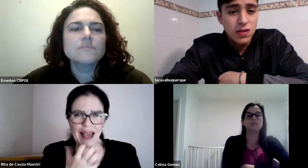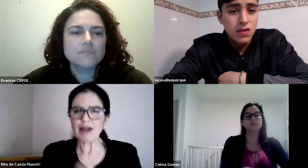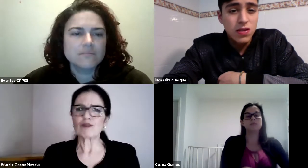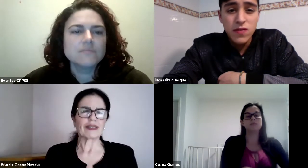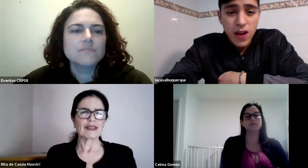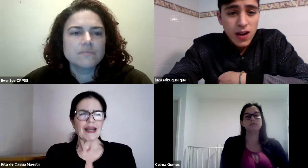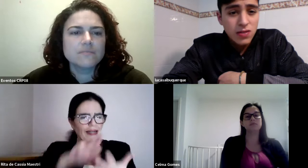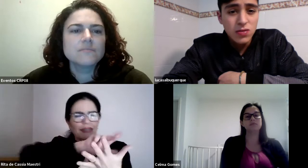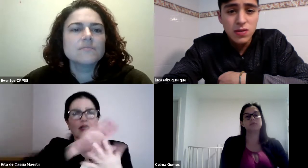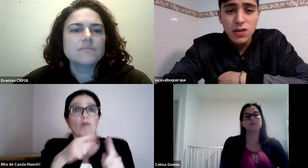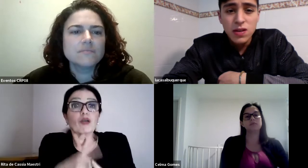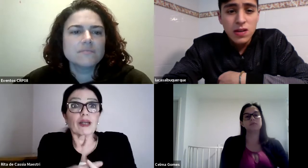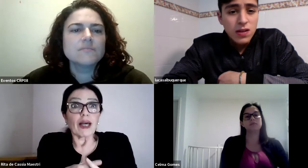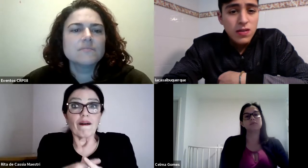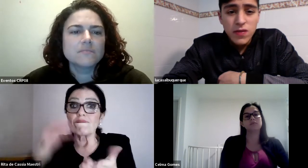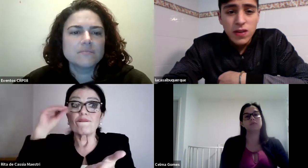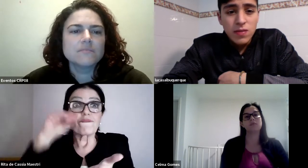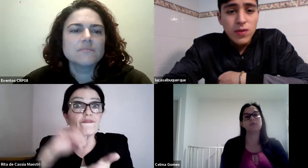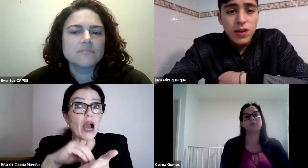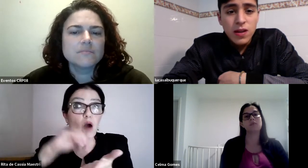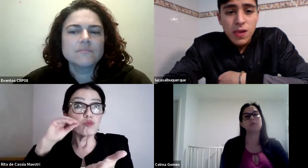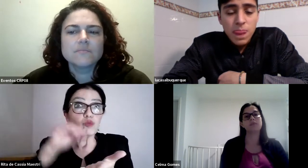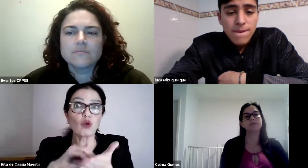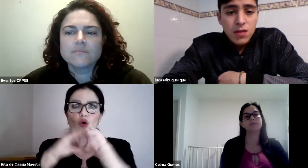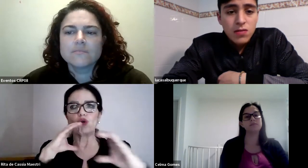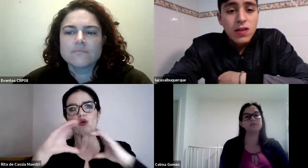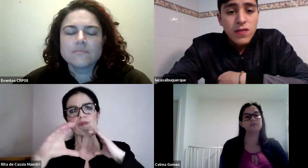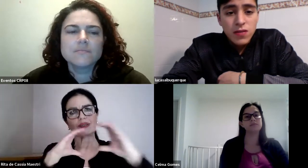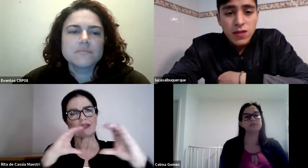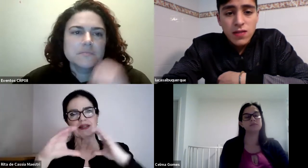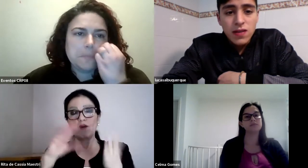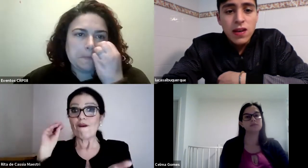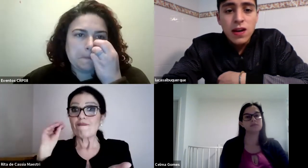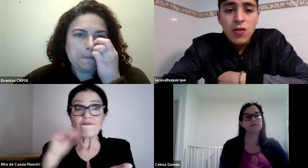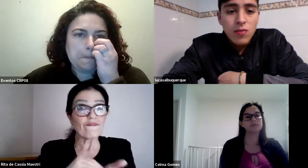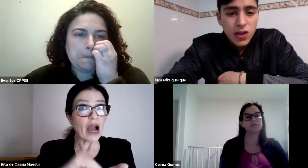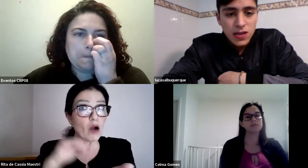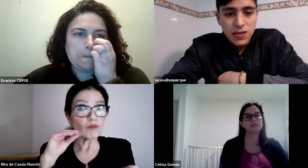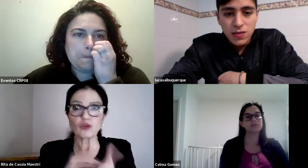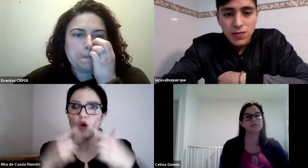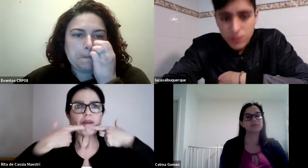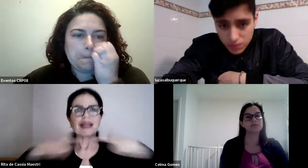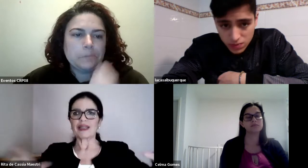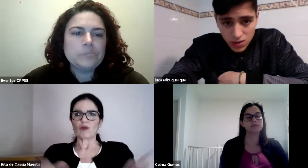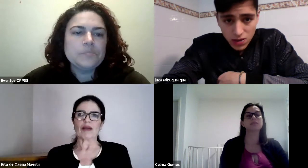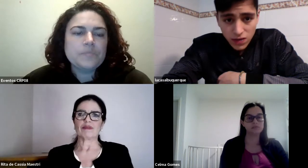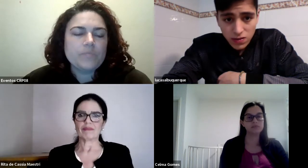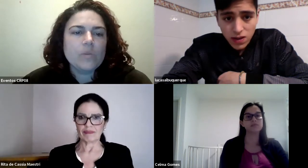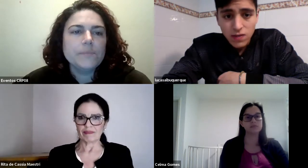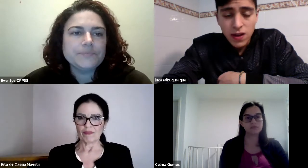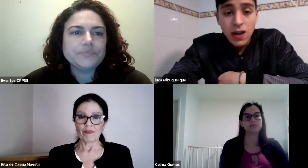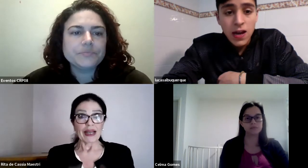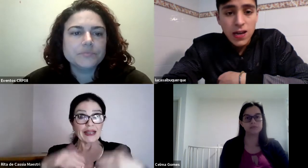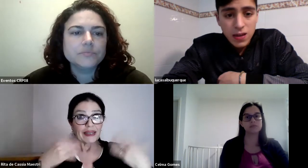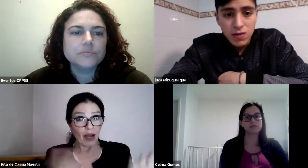transtornos diversos, enfim, por quê? O que faltava era a comunicação, o que